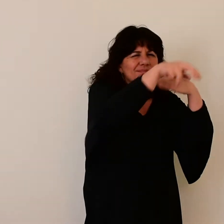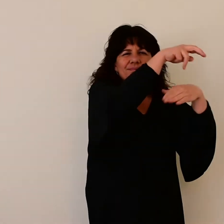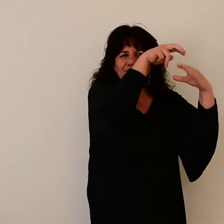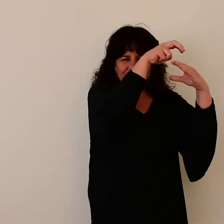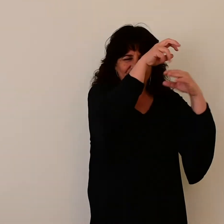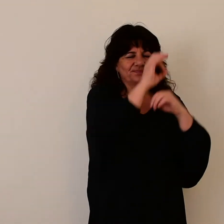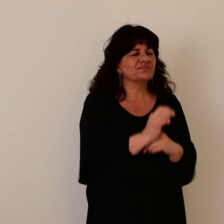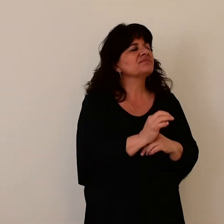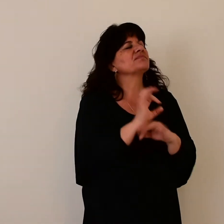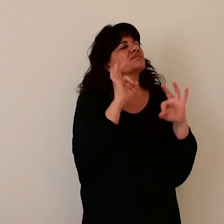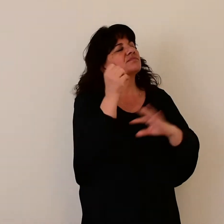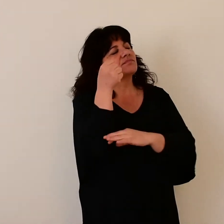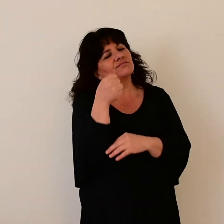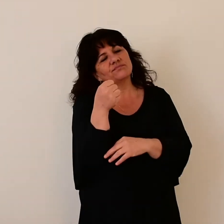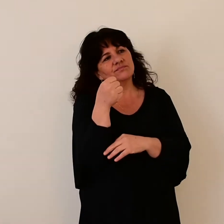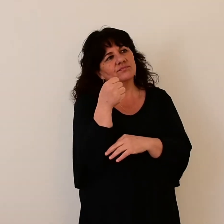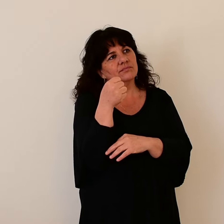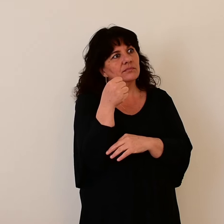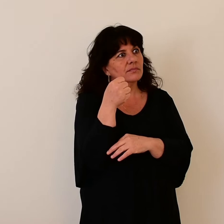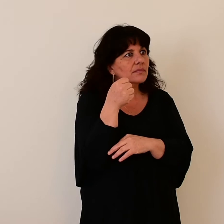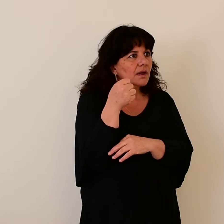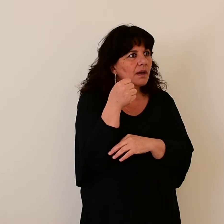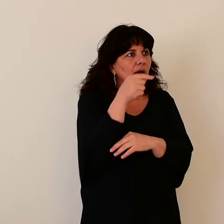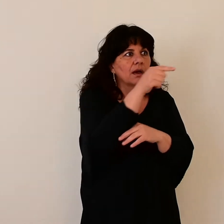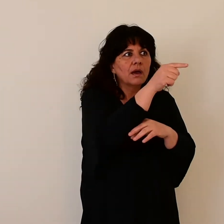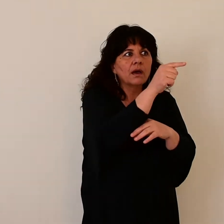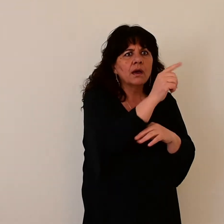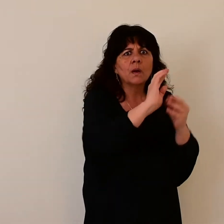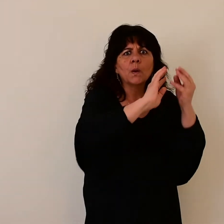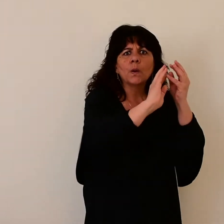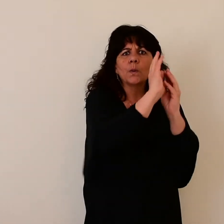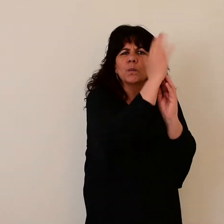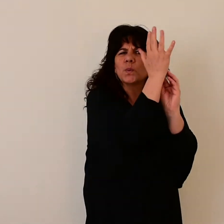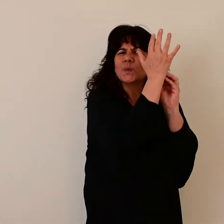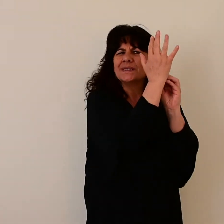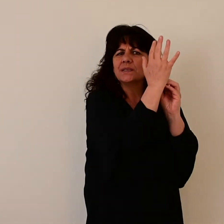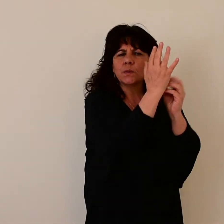L'ange du Seigneur lui apparut dans la flamme d'un buisson en feu.